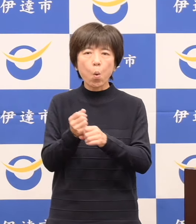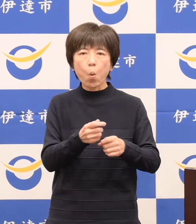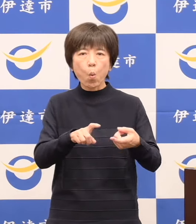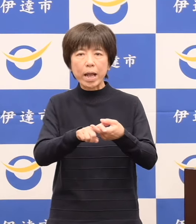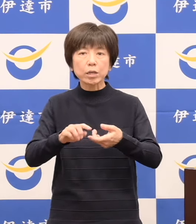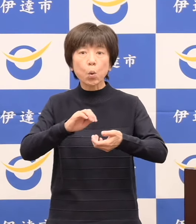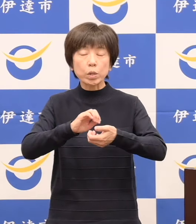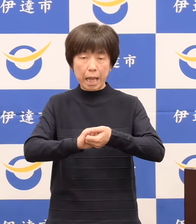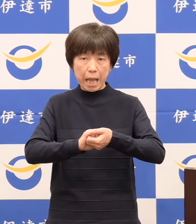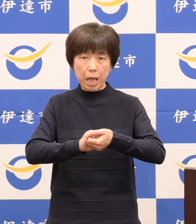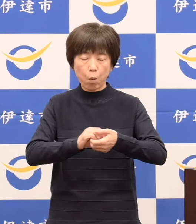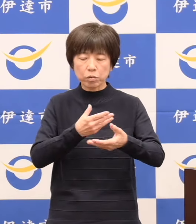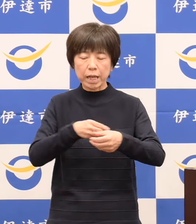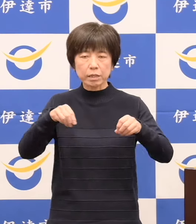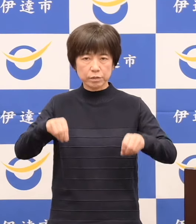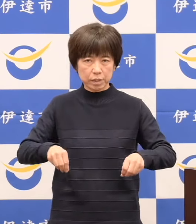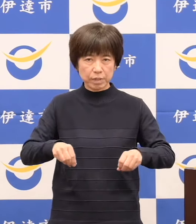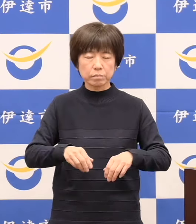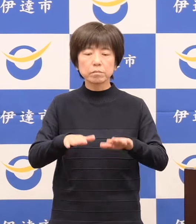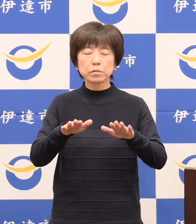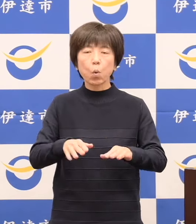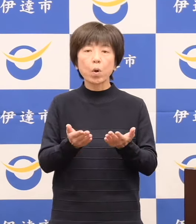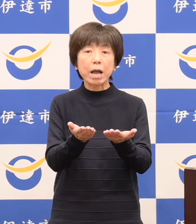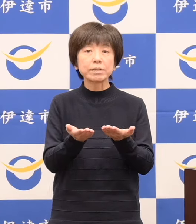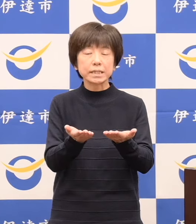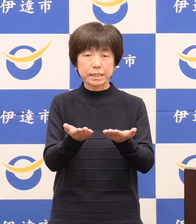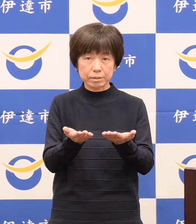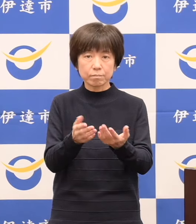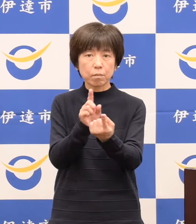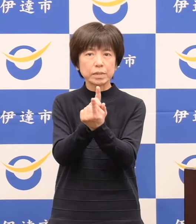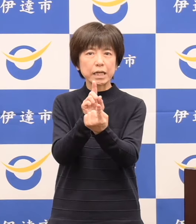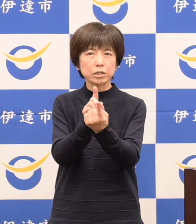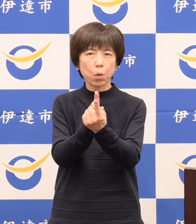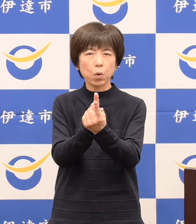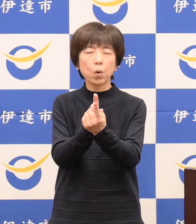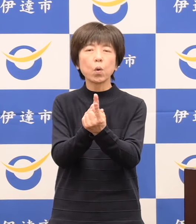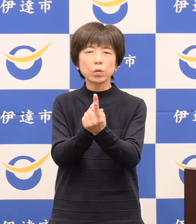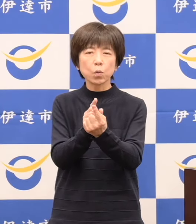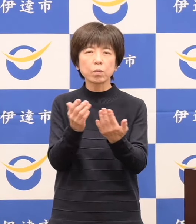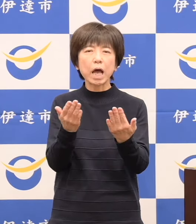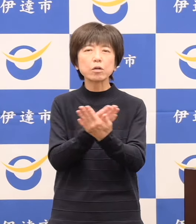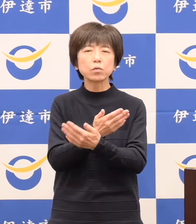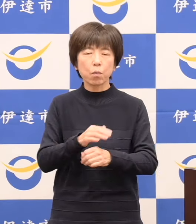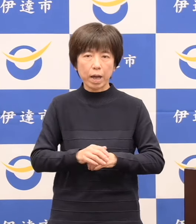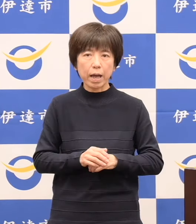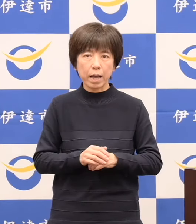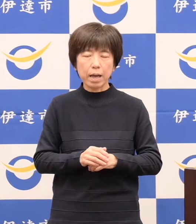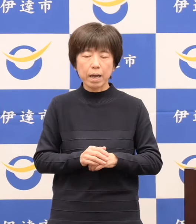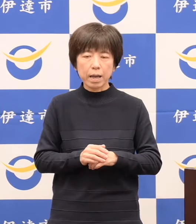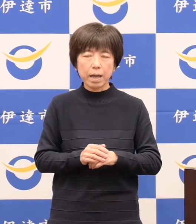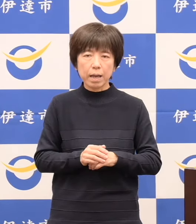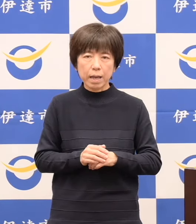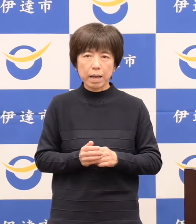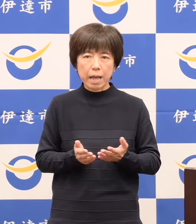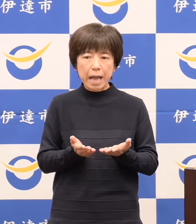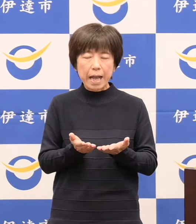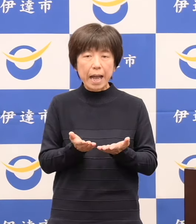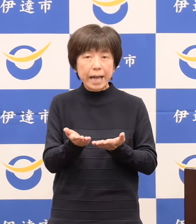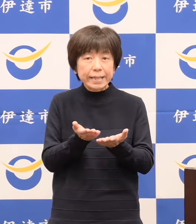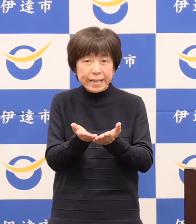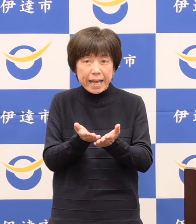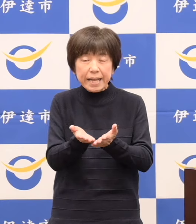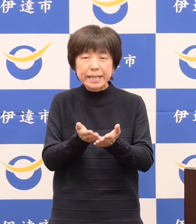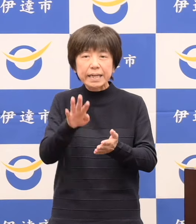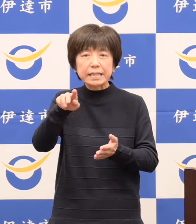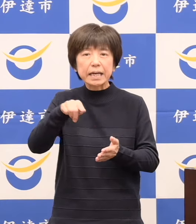をいたしております。今回の地震で対象となりますのは、新潟県の見附市と三条